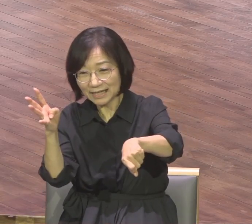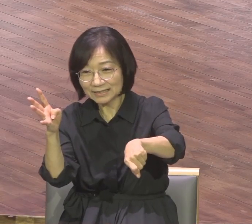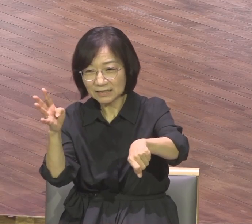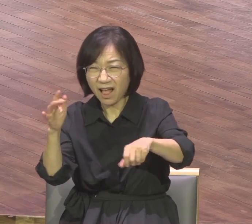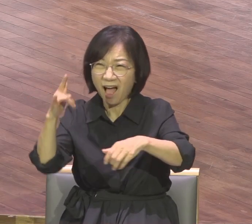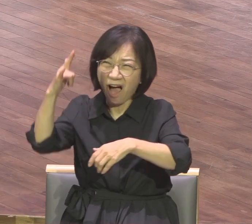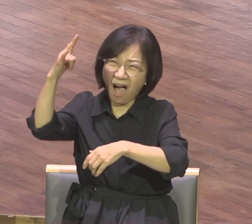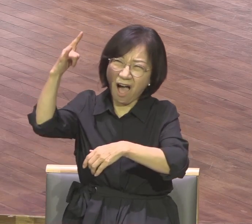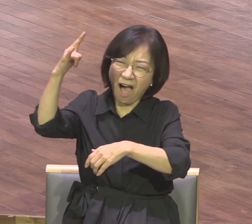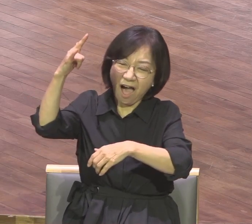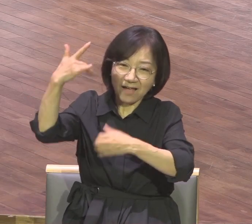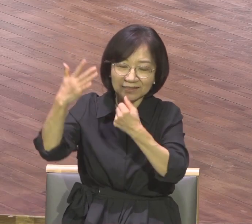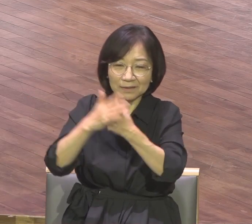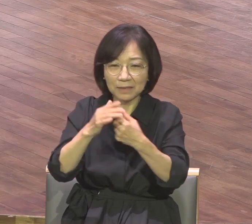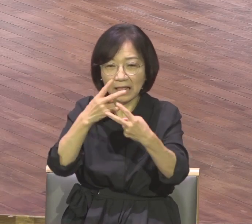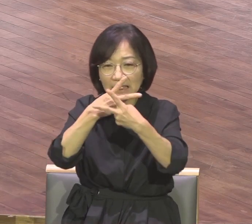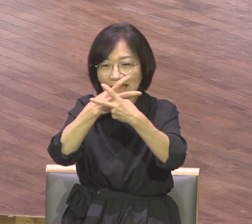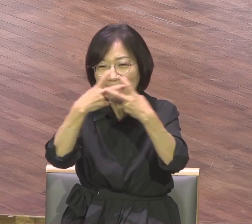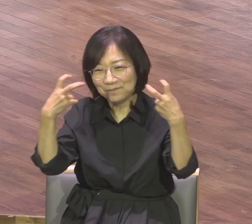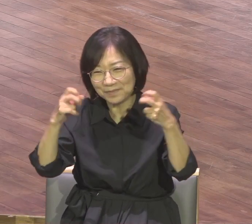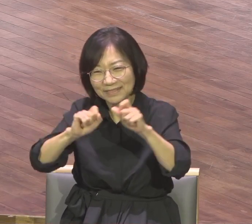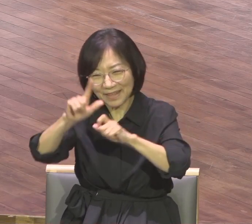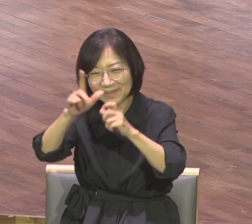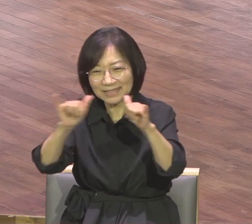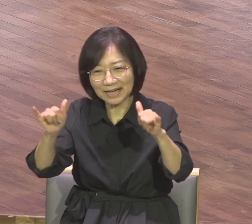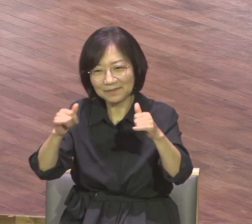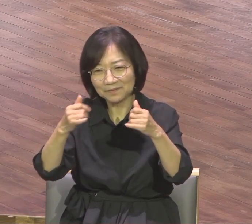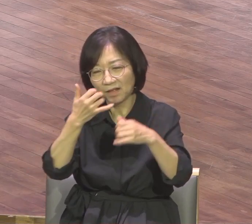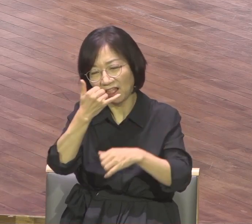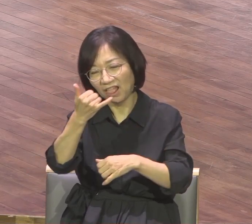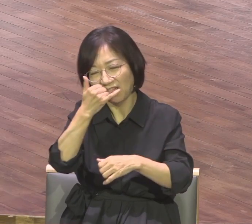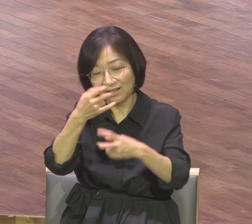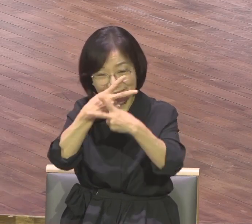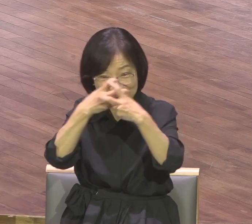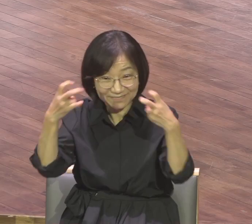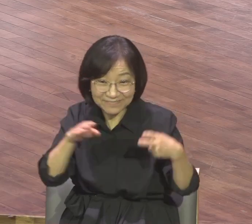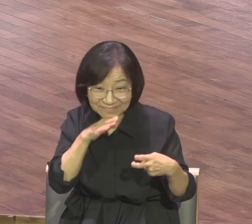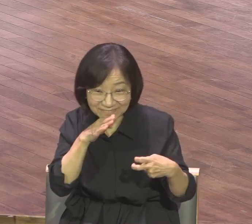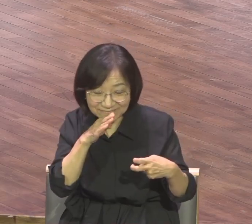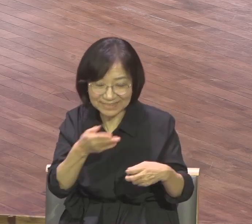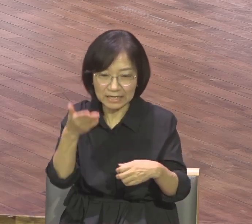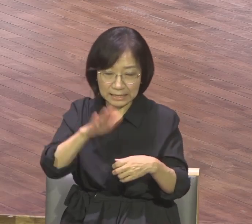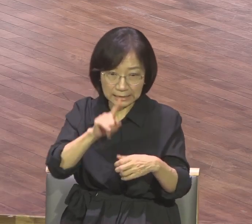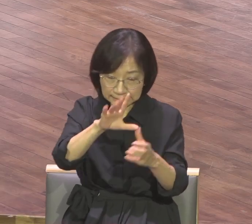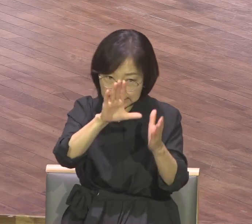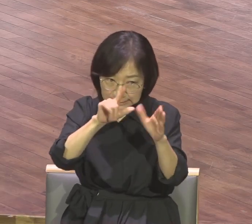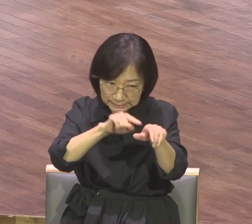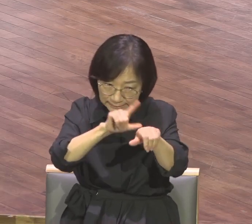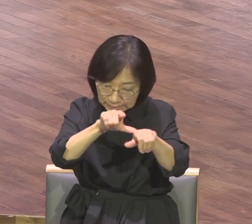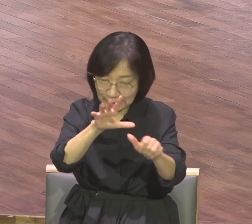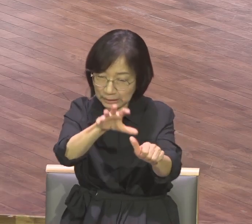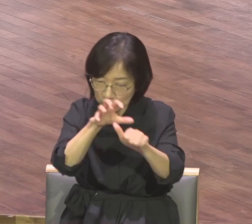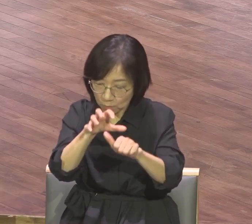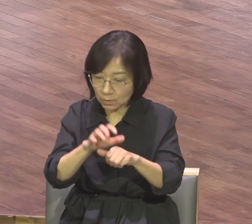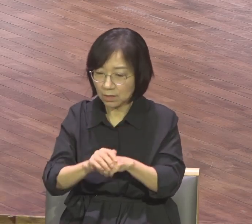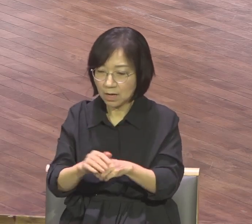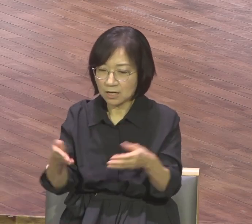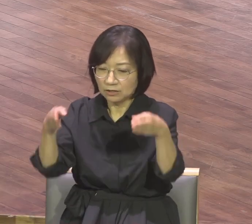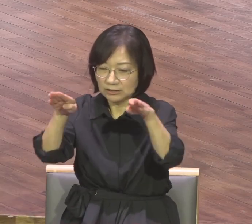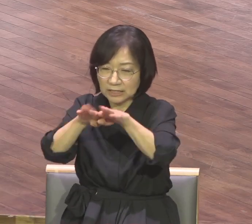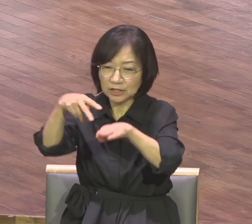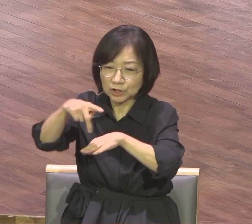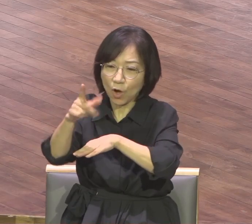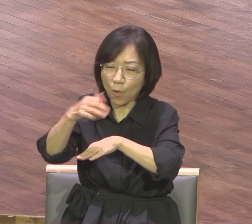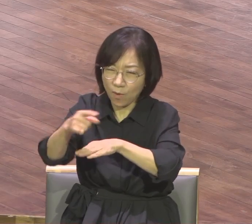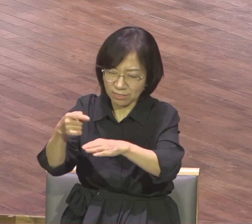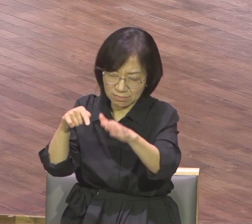시간에 도란노 서원 사역했습니다. 그리고 앞뒤 시간에 생활을 위해서 천막 만드는 일을 계속했습니다. 사실